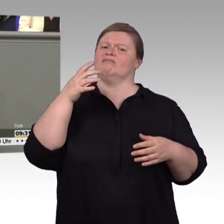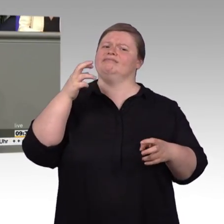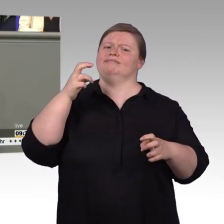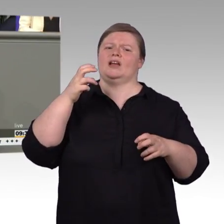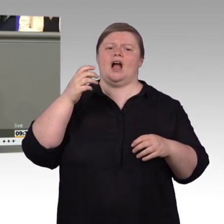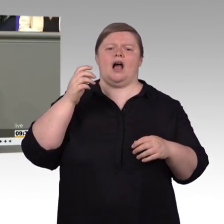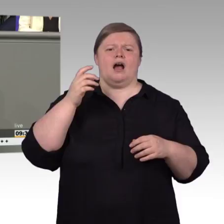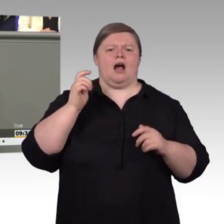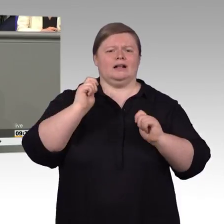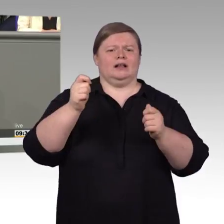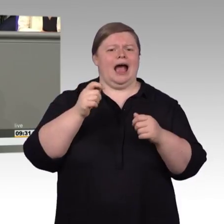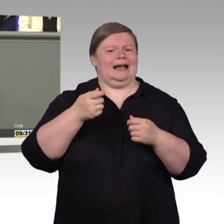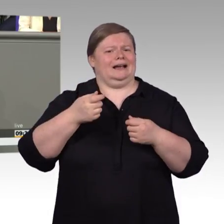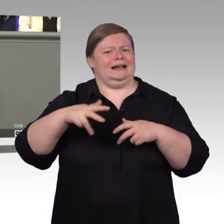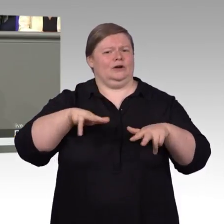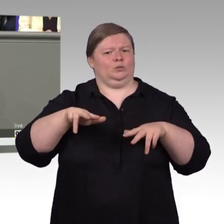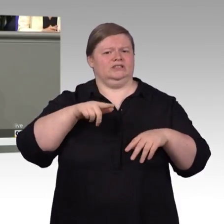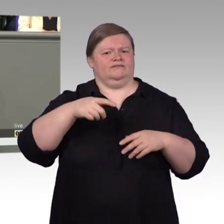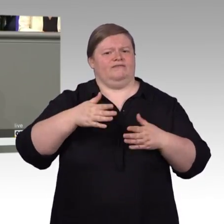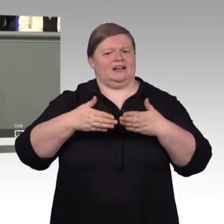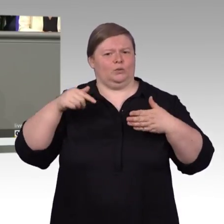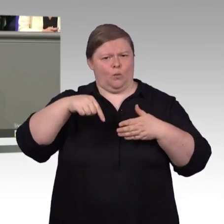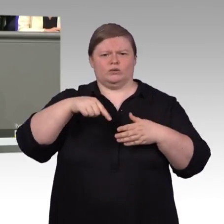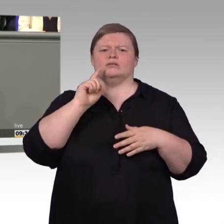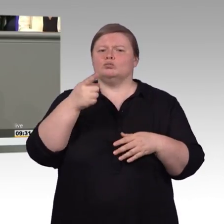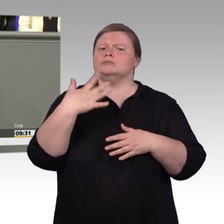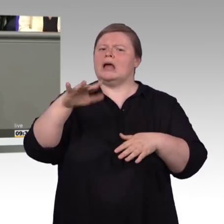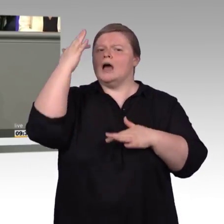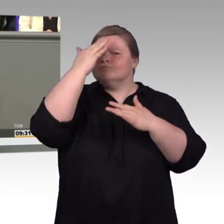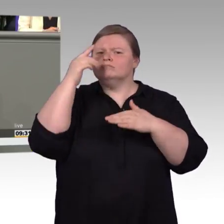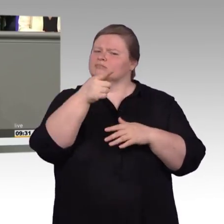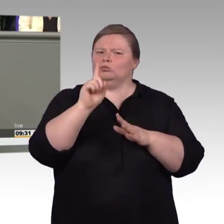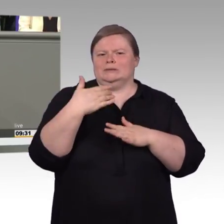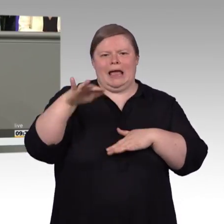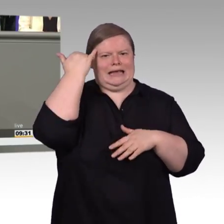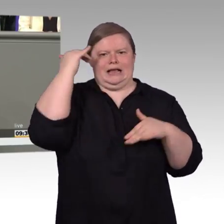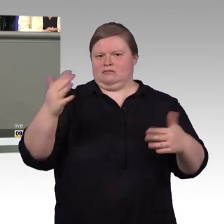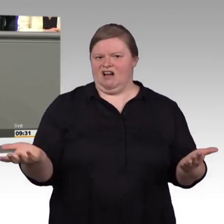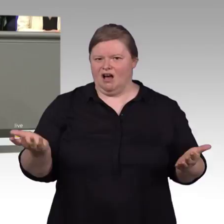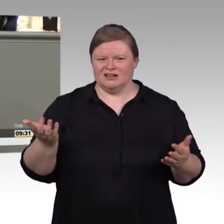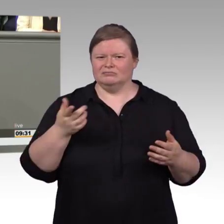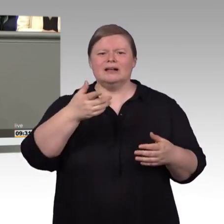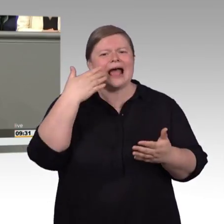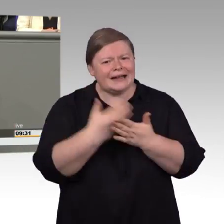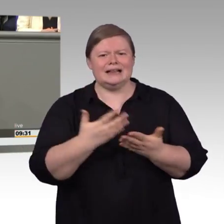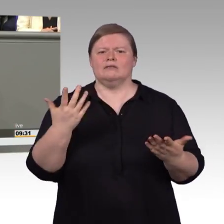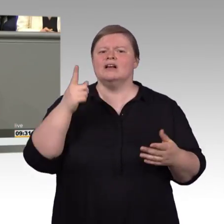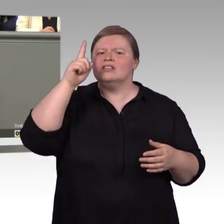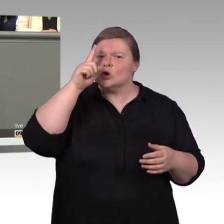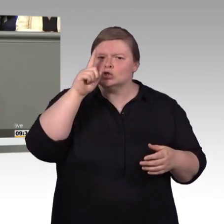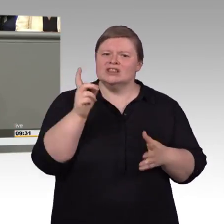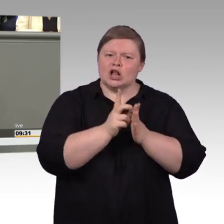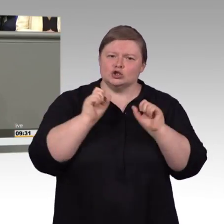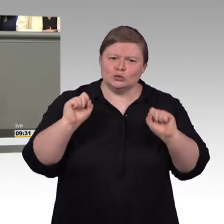im Betrieb. Faktisch jedes Unternehmen mit 10 Beschäftigten muss einen betrieblichen Datenschutzbeauftragten bestellen. Denn heute